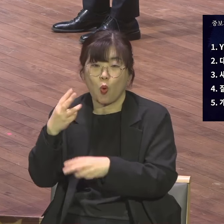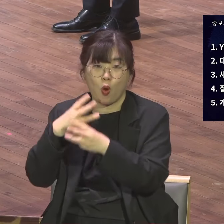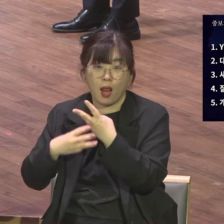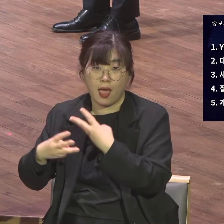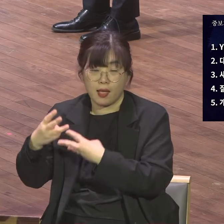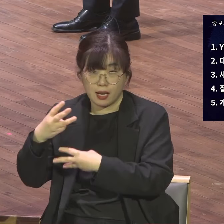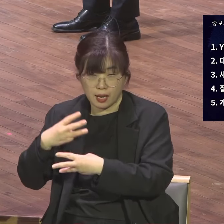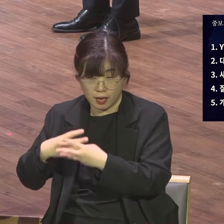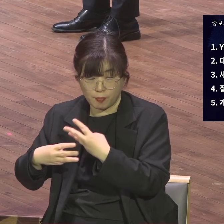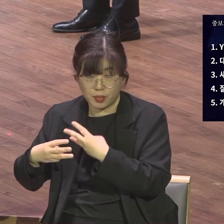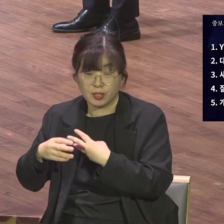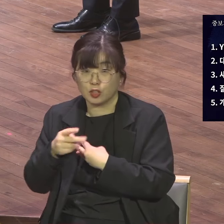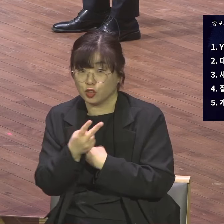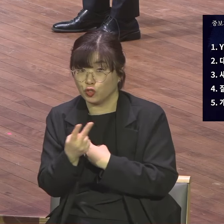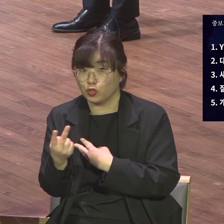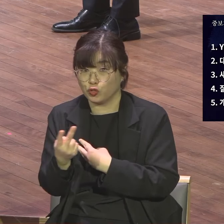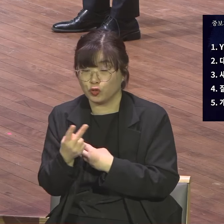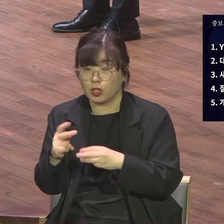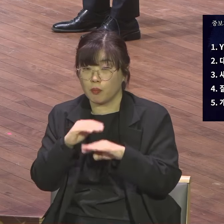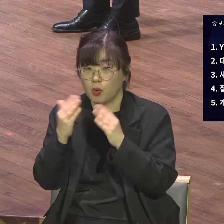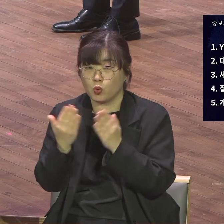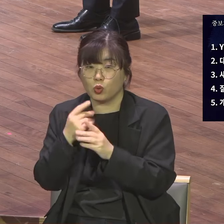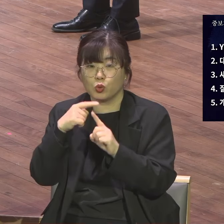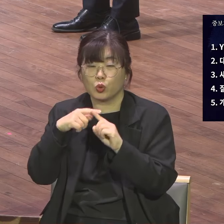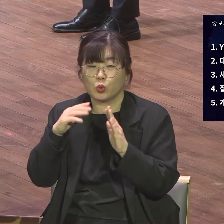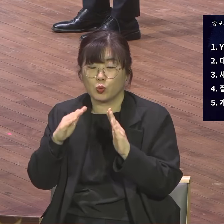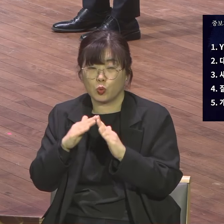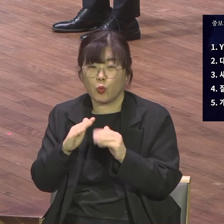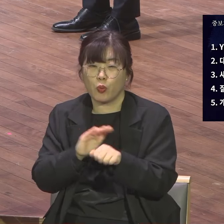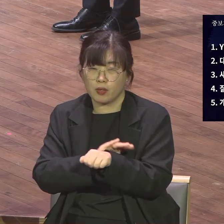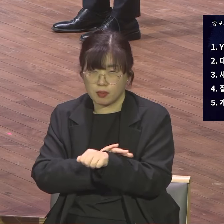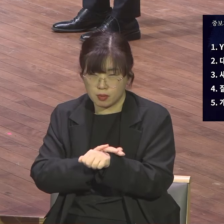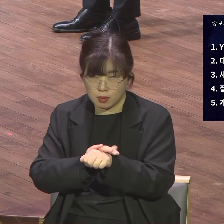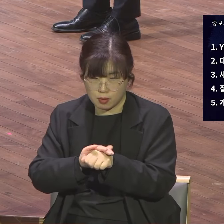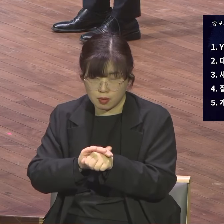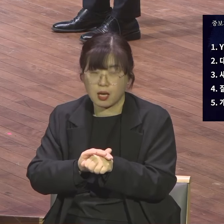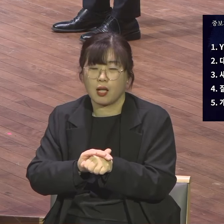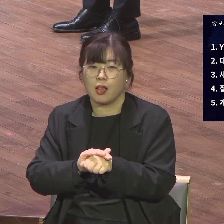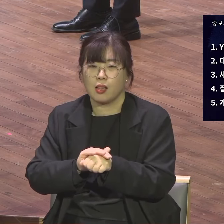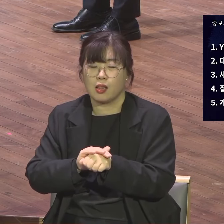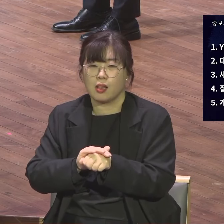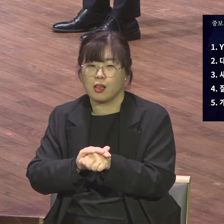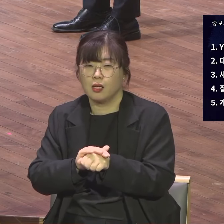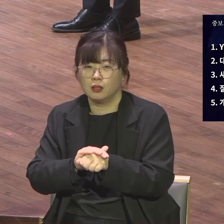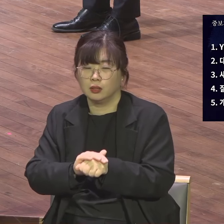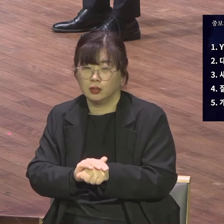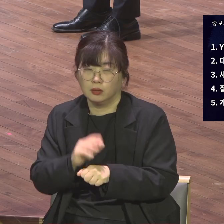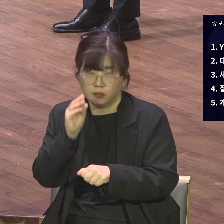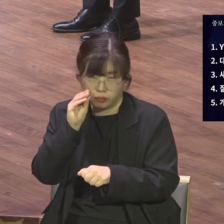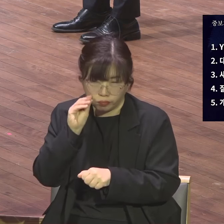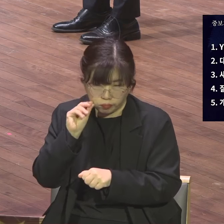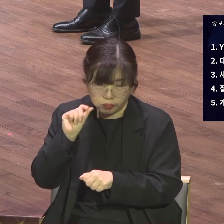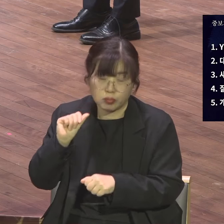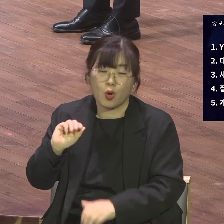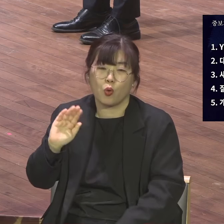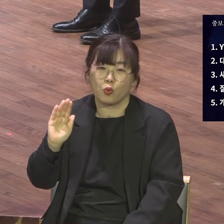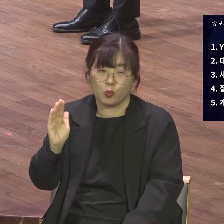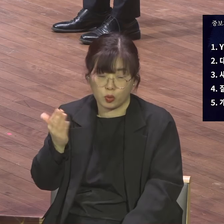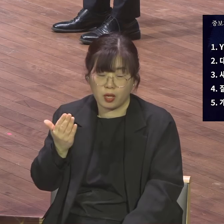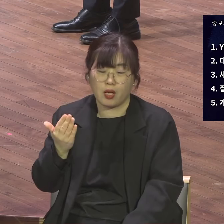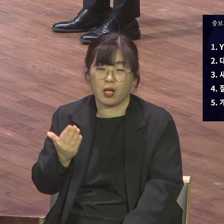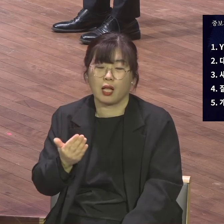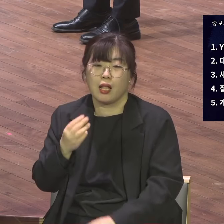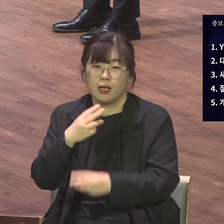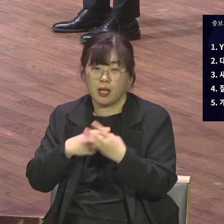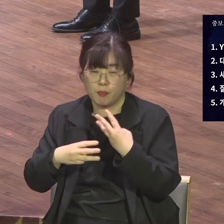순종의 망대를 구축하여 교회를 살리고 시대를 살리는 이 시대의 영적 서밋으로 성장하게 하여 주시옵소서.